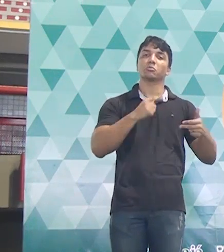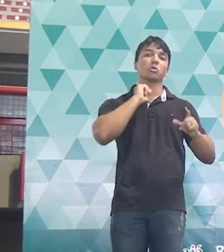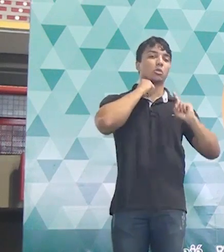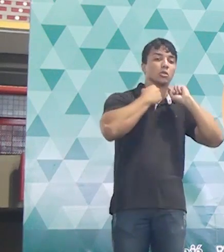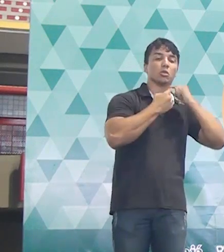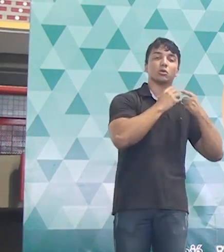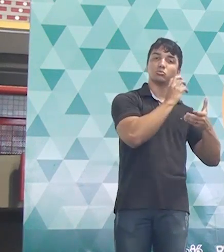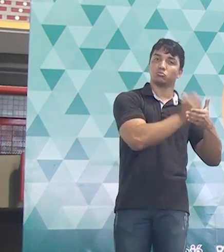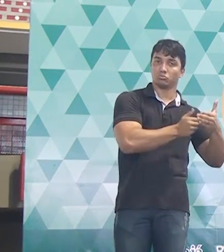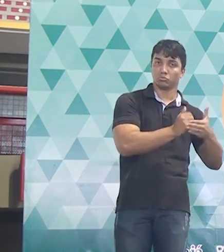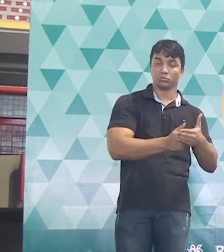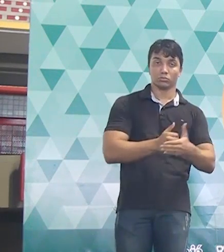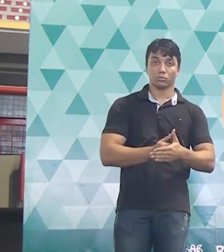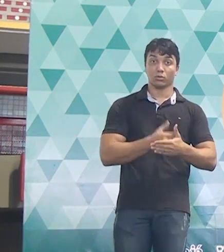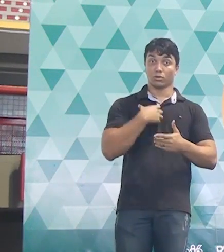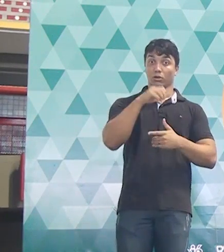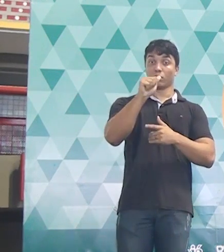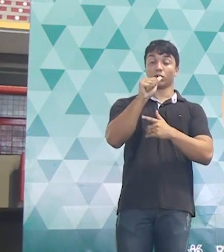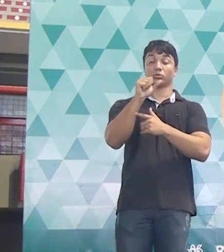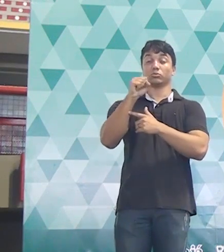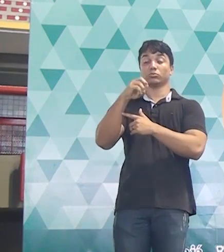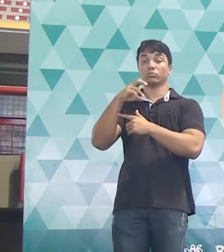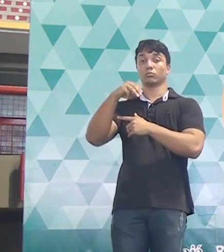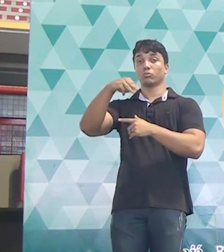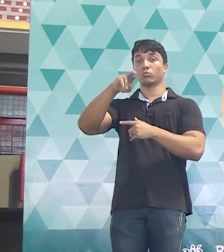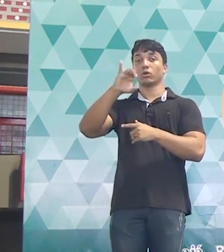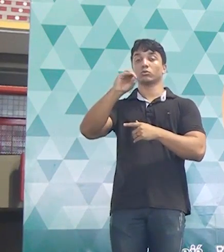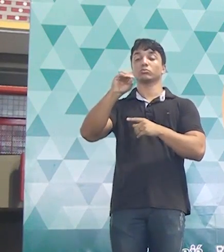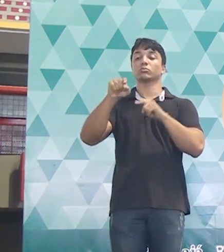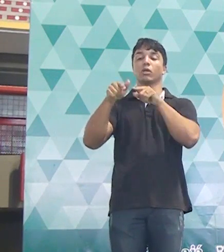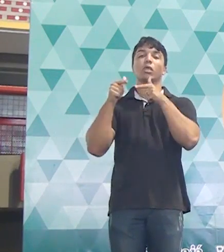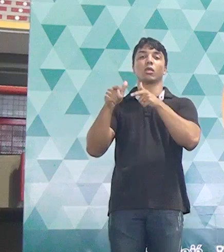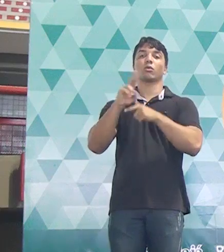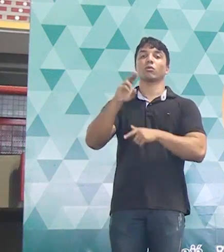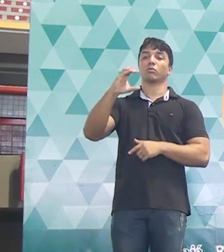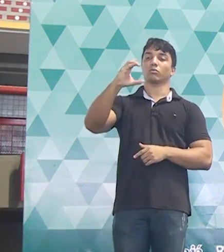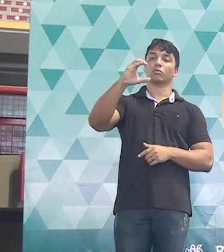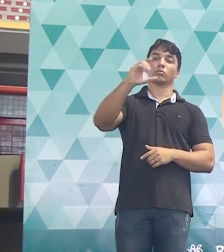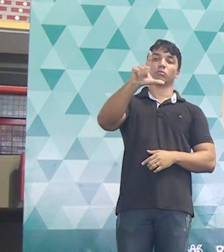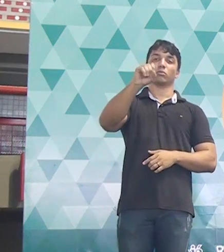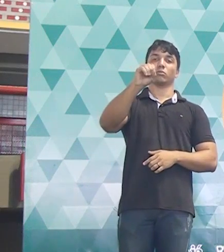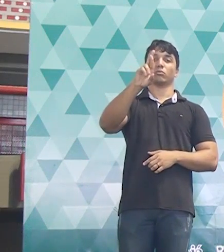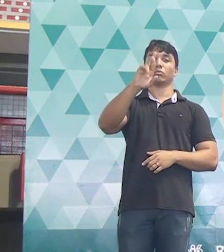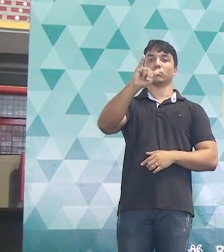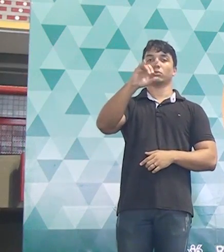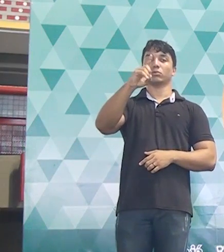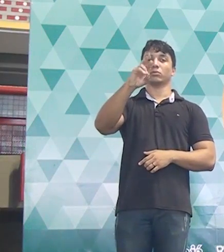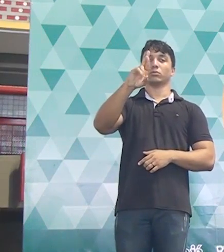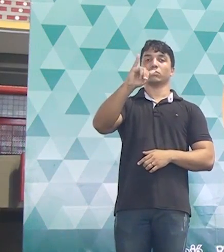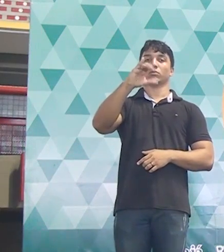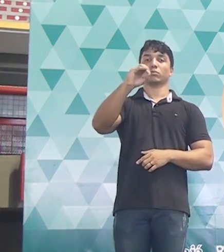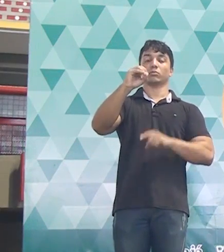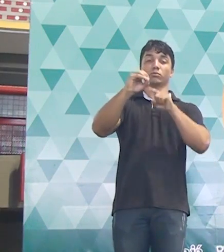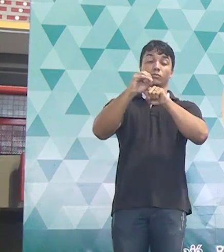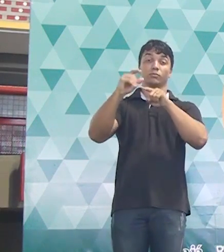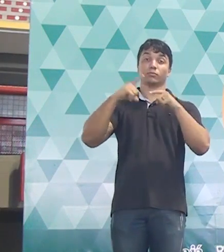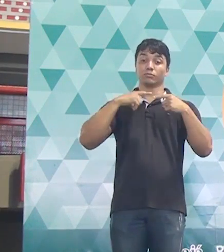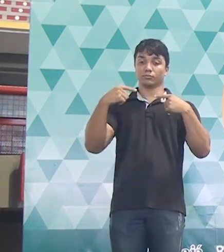não removem. E ácido muriático é feito com um ácido chamado ácido clorídrico. Então, solução de